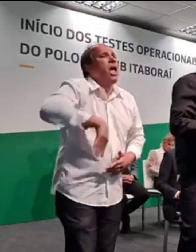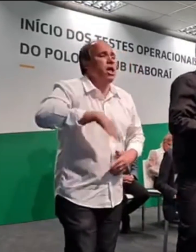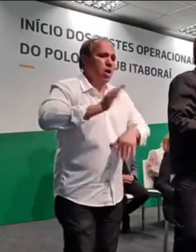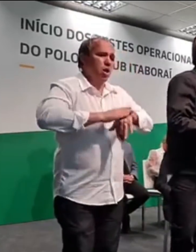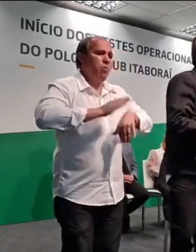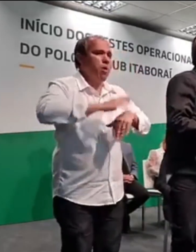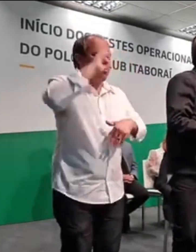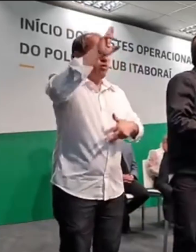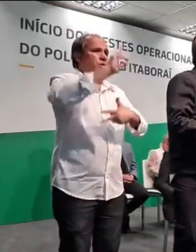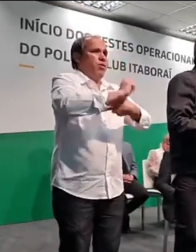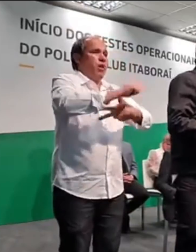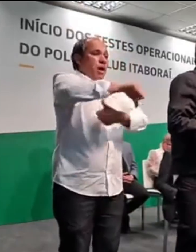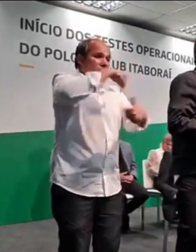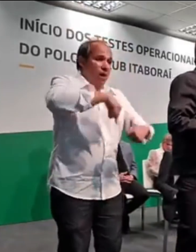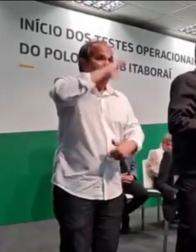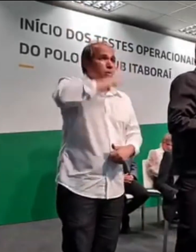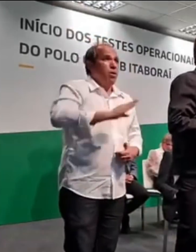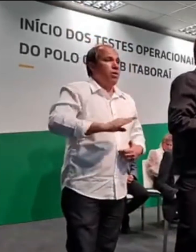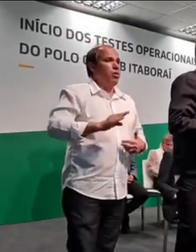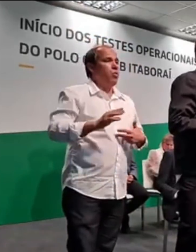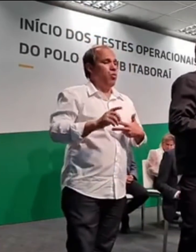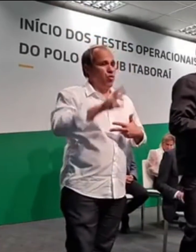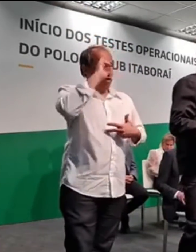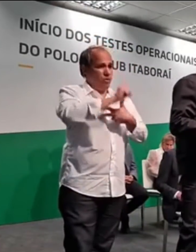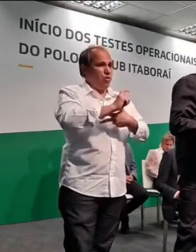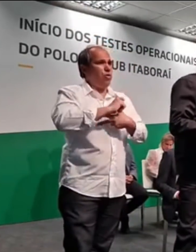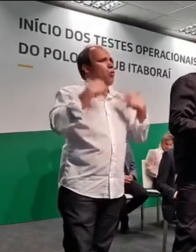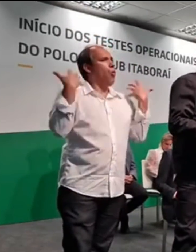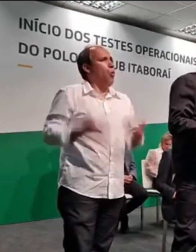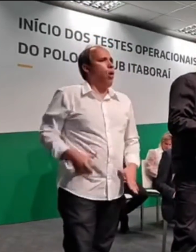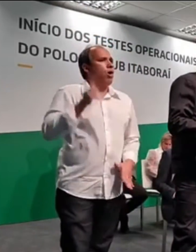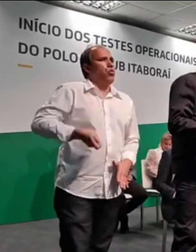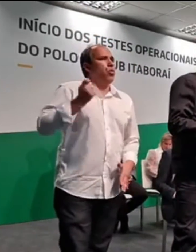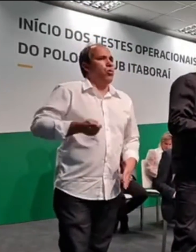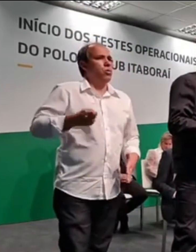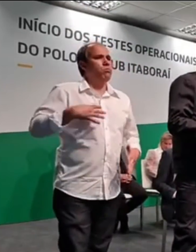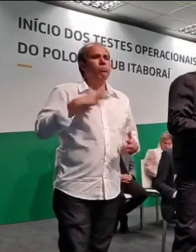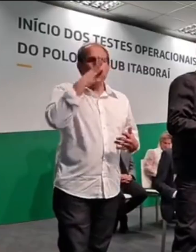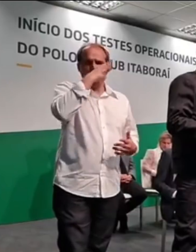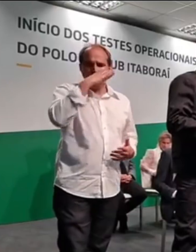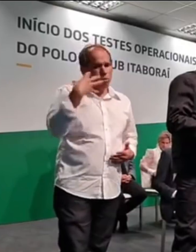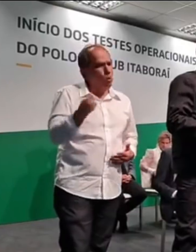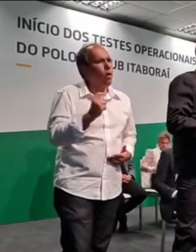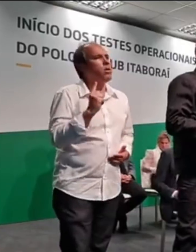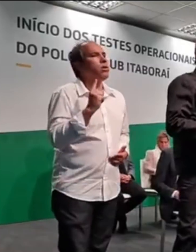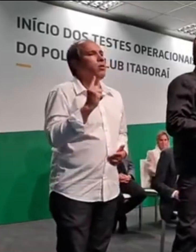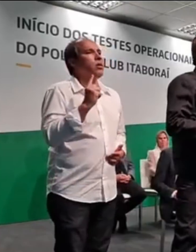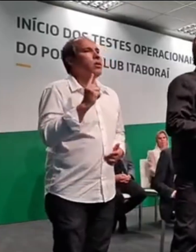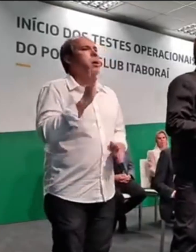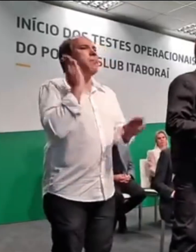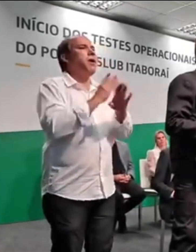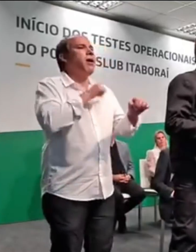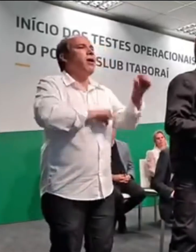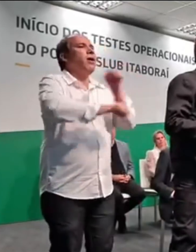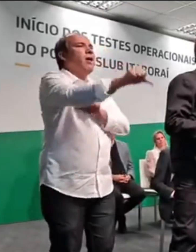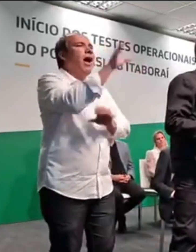Aqui é o contrário. É o chefe do executivo que resiste. E é acusado de